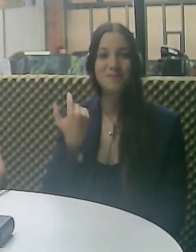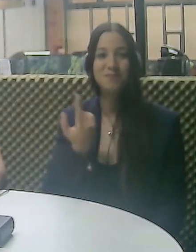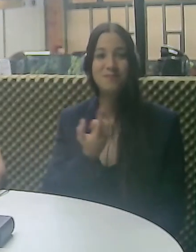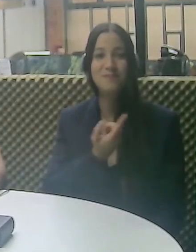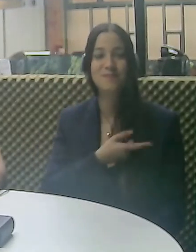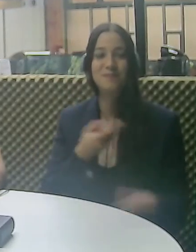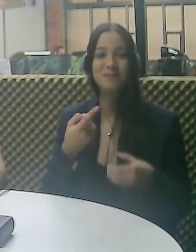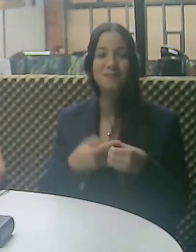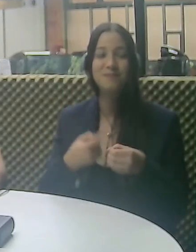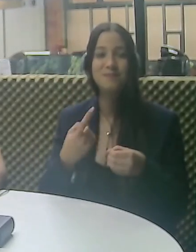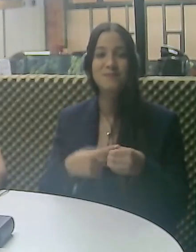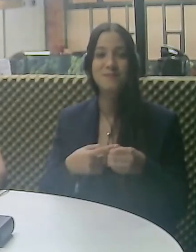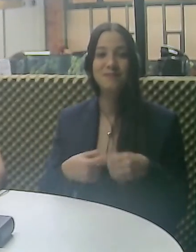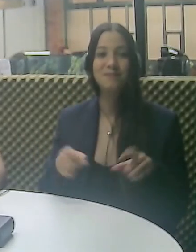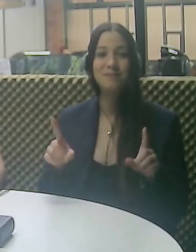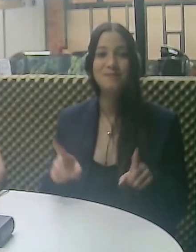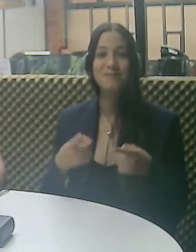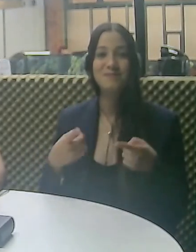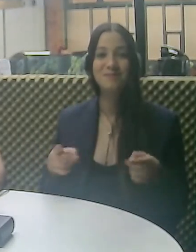Rádio Nossa Cidade.